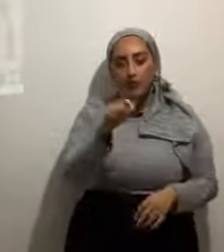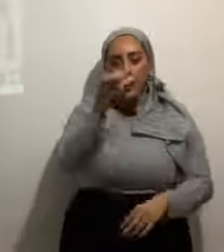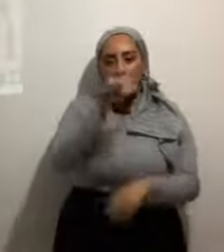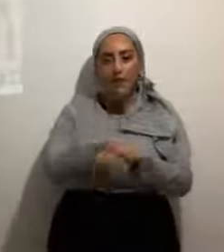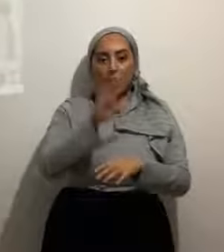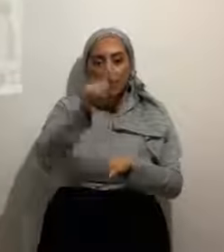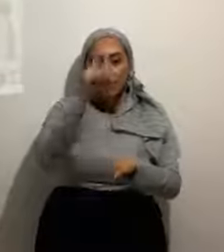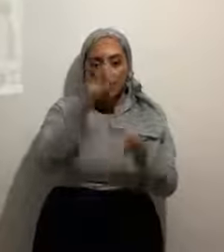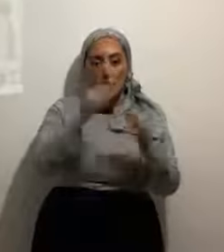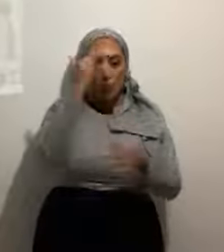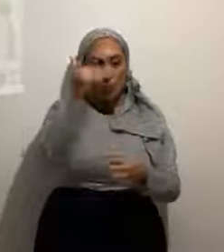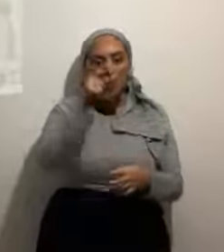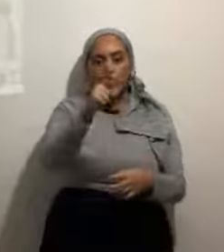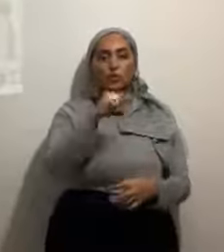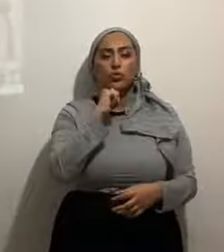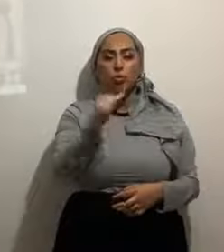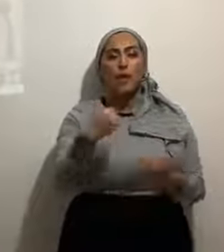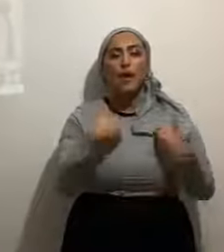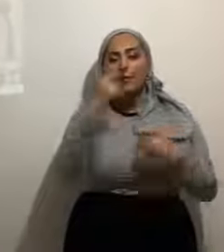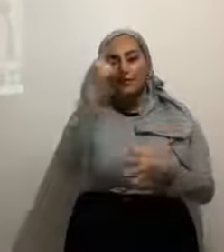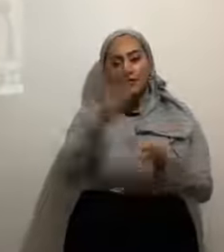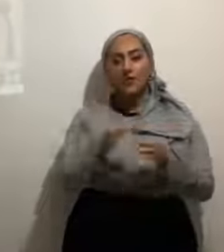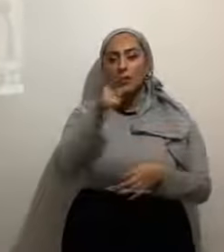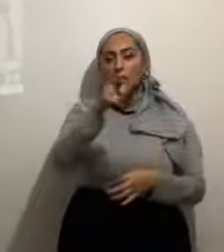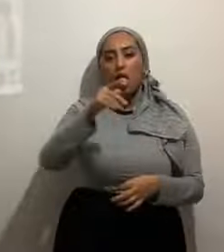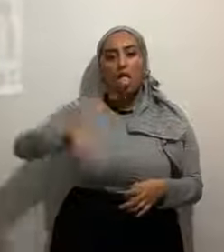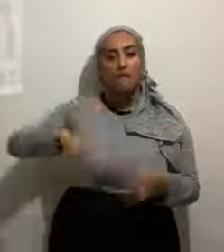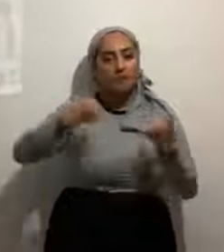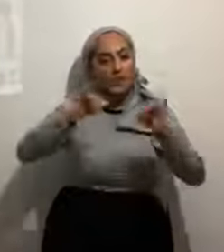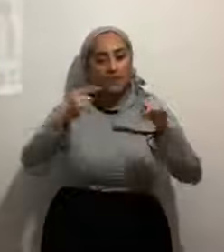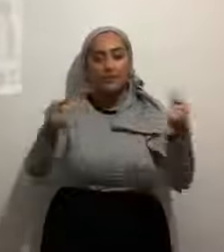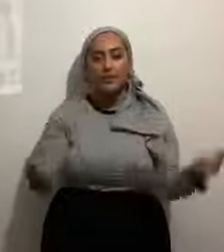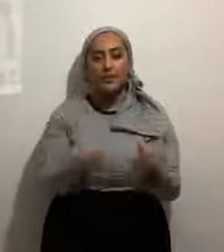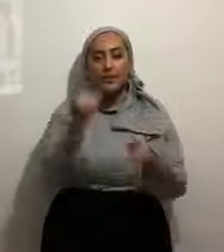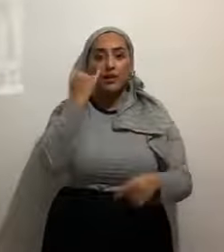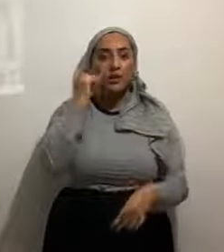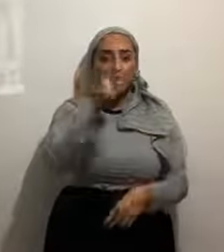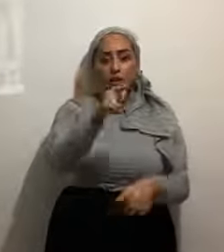¿Sabes por qué no tienes fe? Porque todavía pecas. Si tú ya no pecaras,